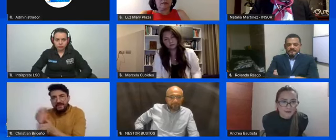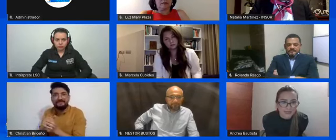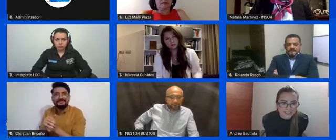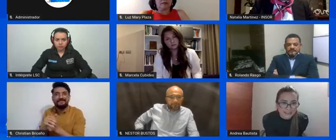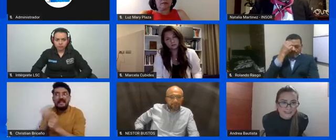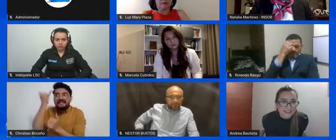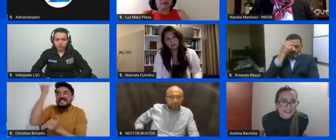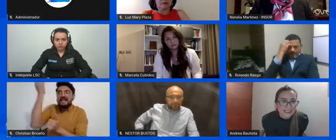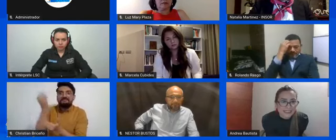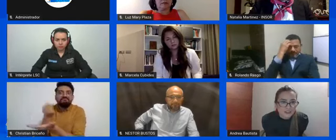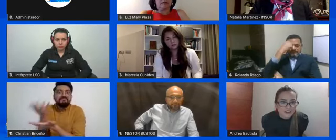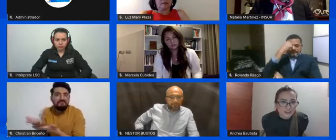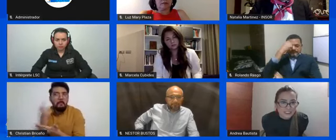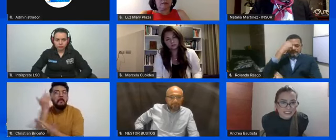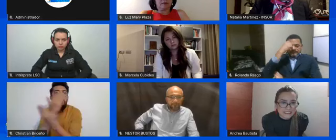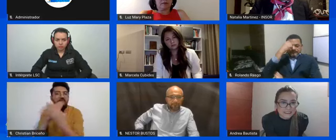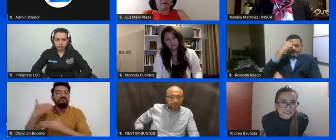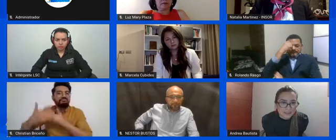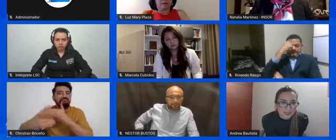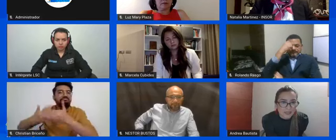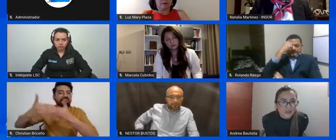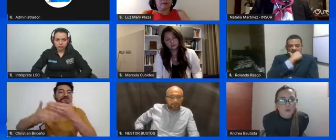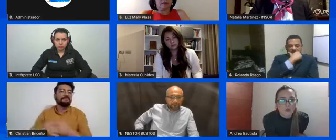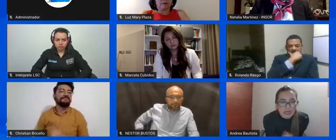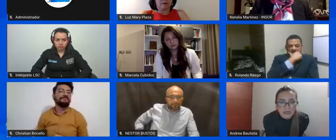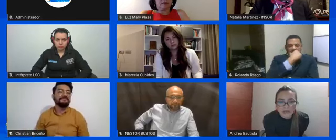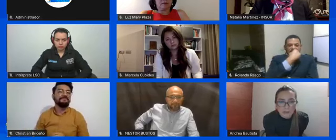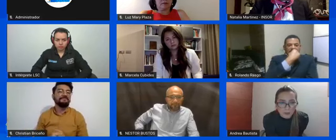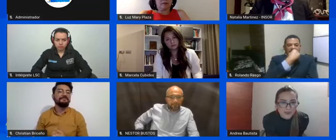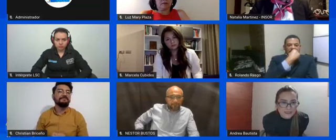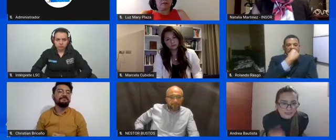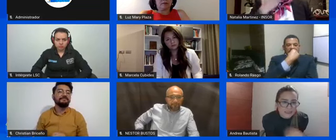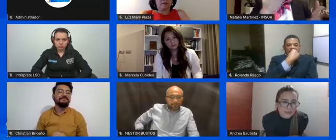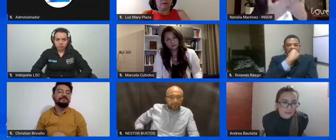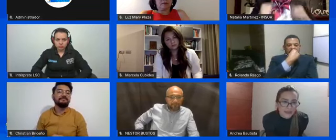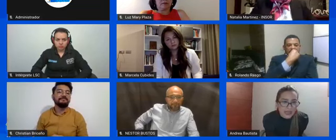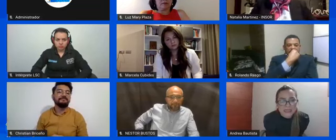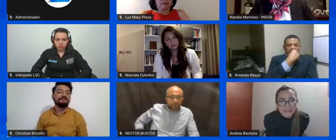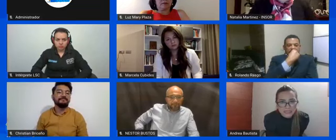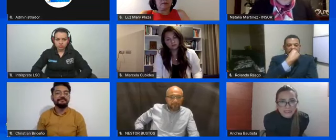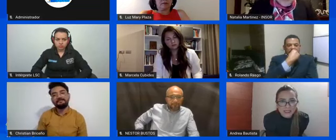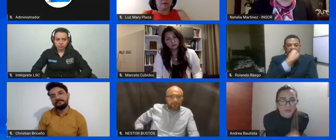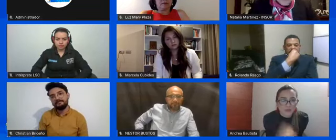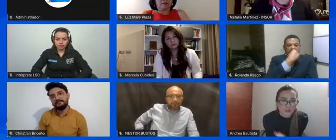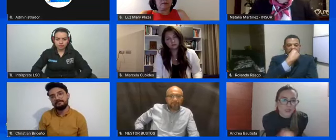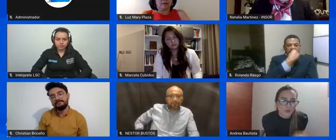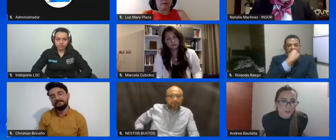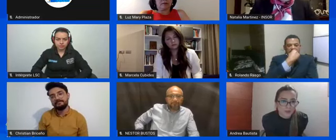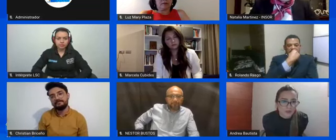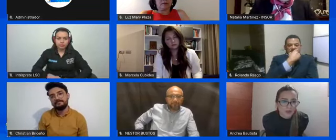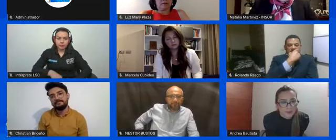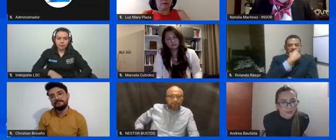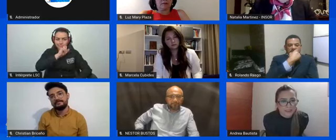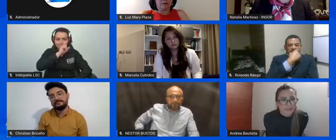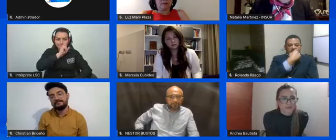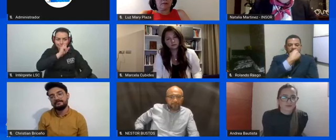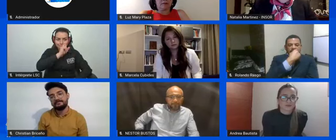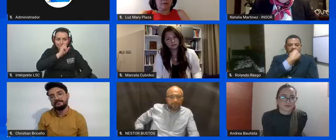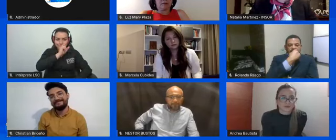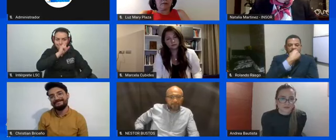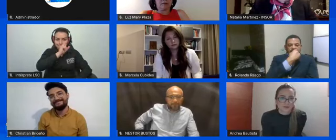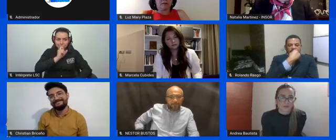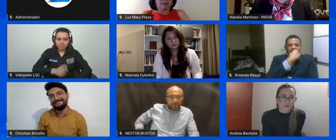la informalidad. Entonces, es como una propuesta que se puede analizar y de pronto en algún momento implementar.